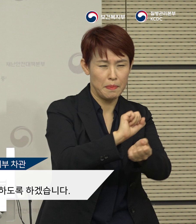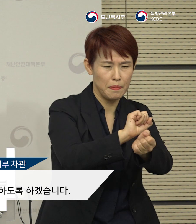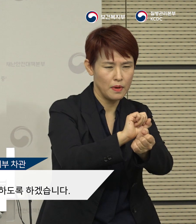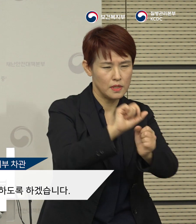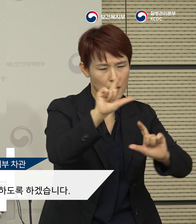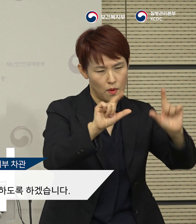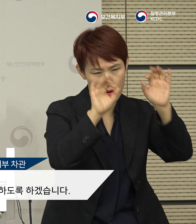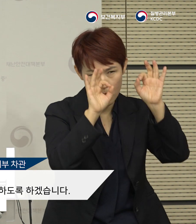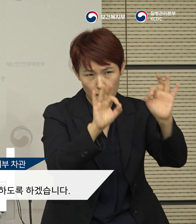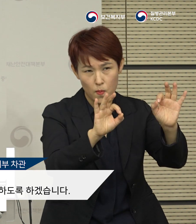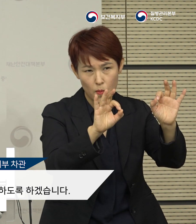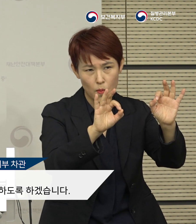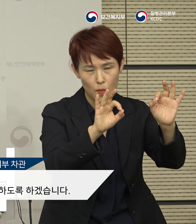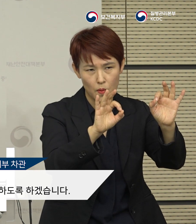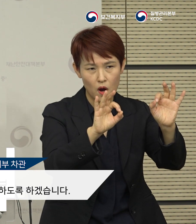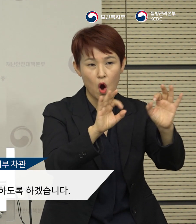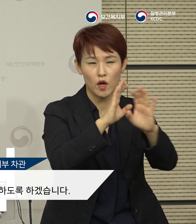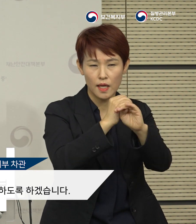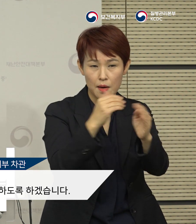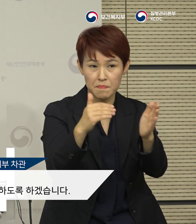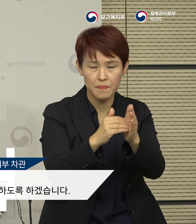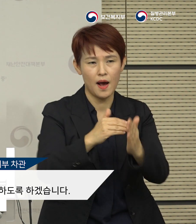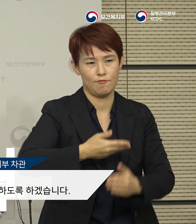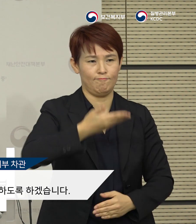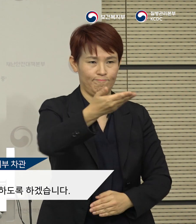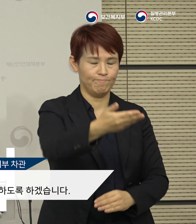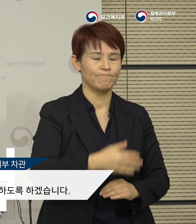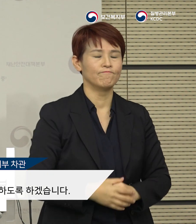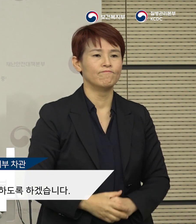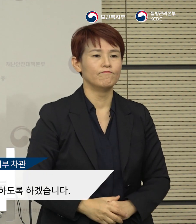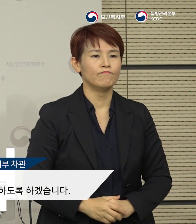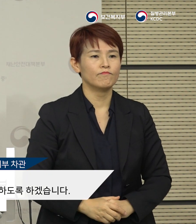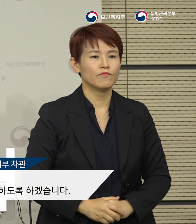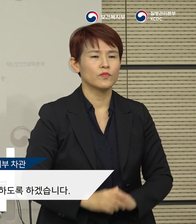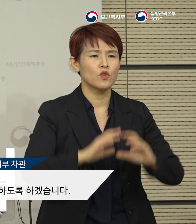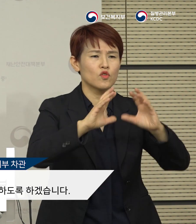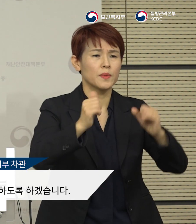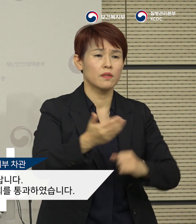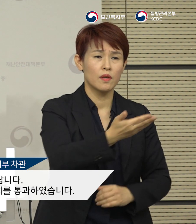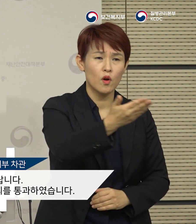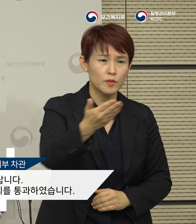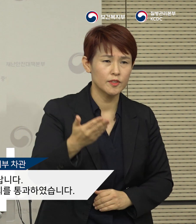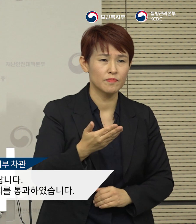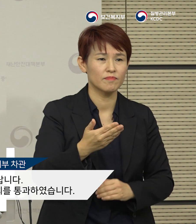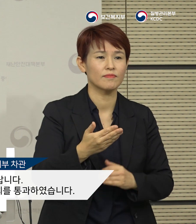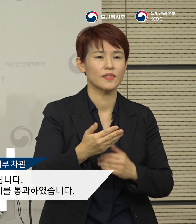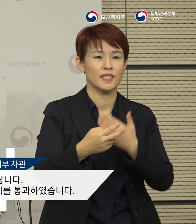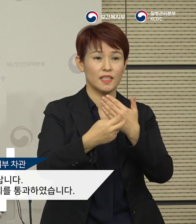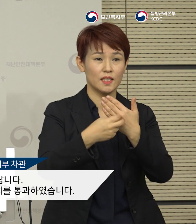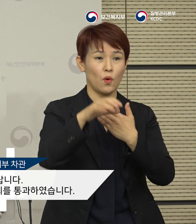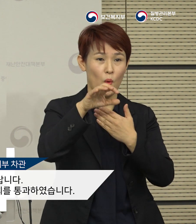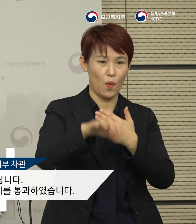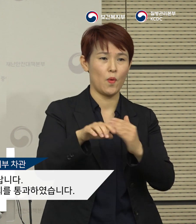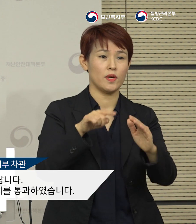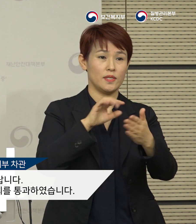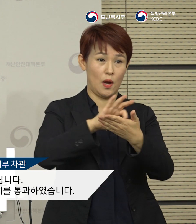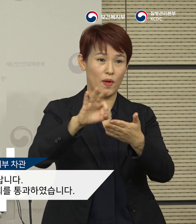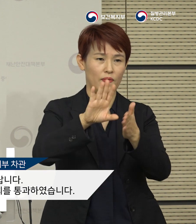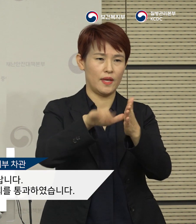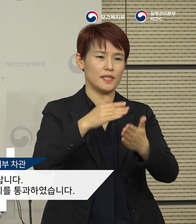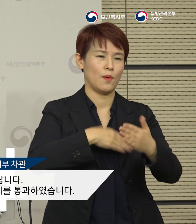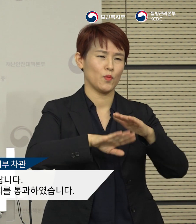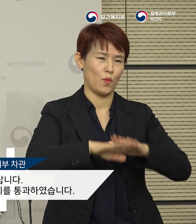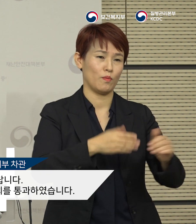코로나19 전파 양상을 보아가며 종료 시기를 결정하도록 하겠습니다. 국민 여러분들의 의료기관 이용에